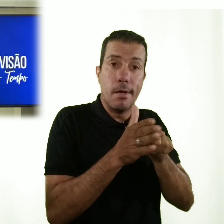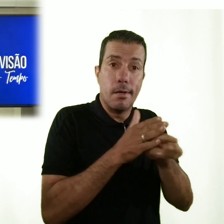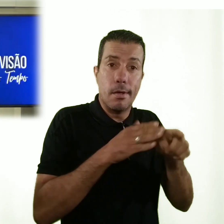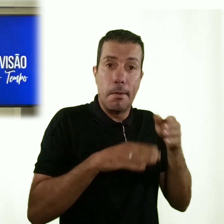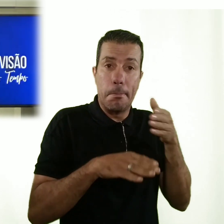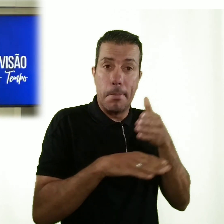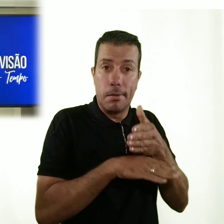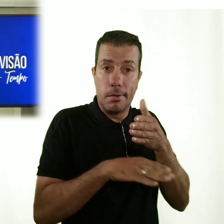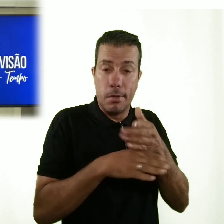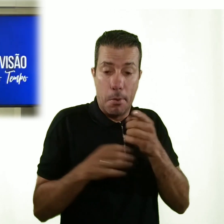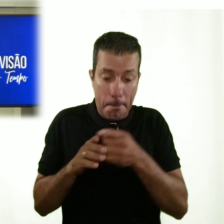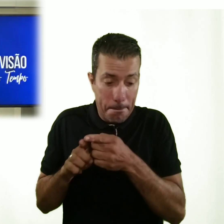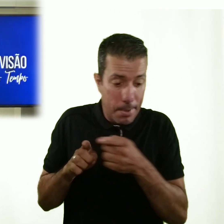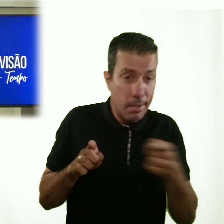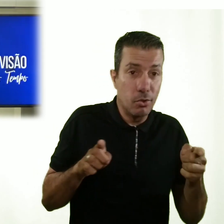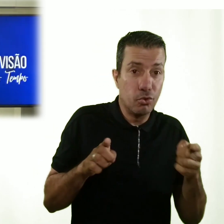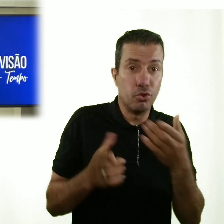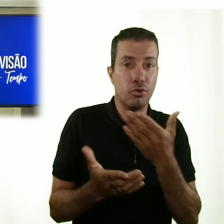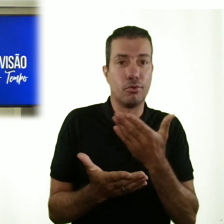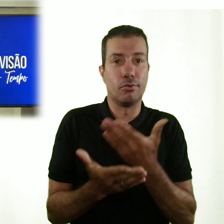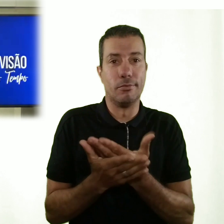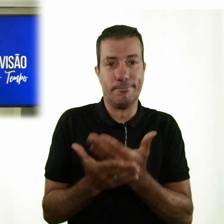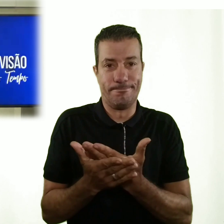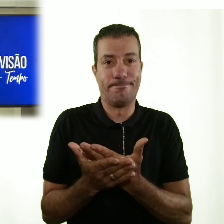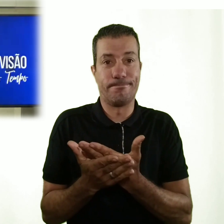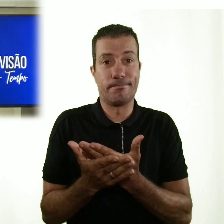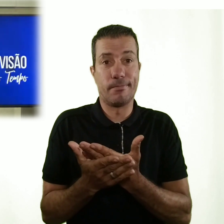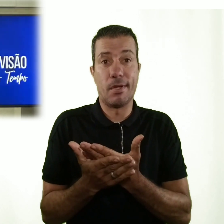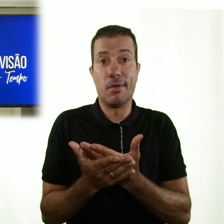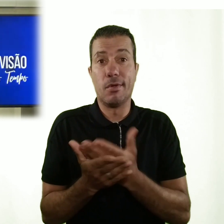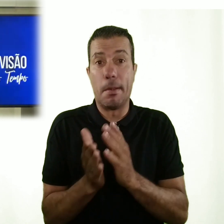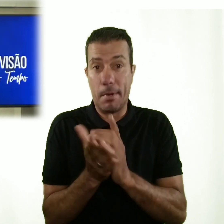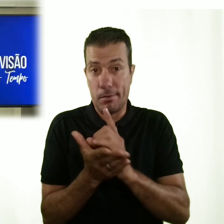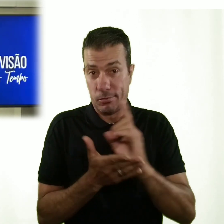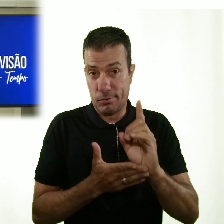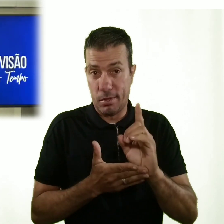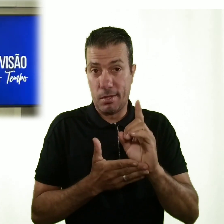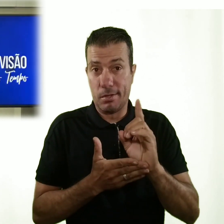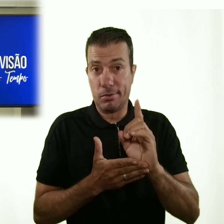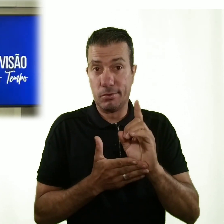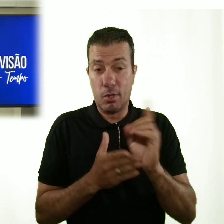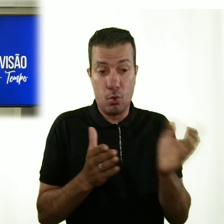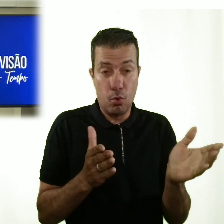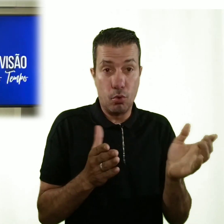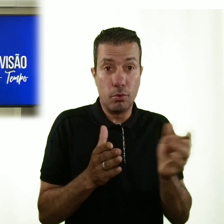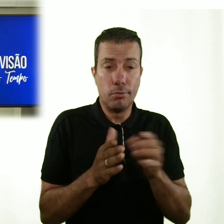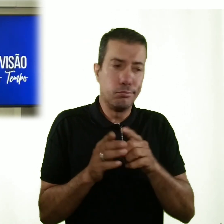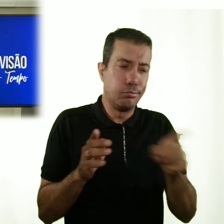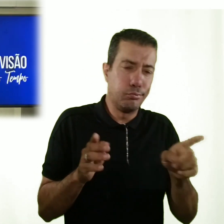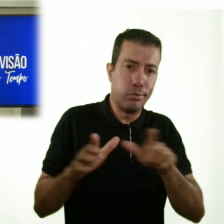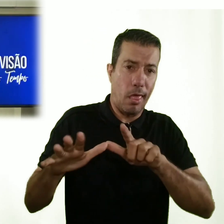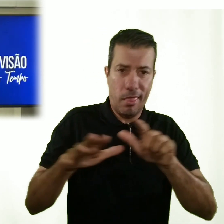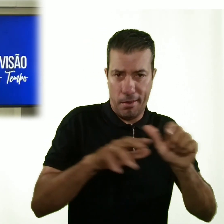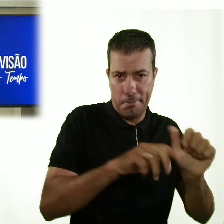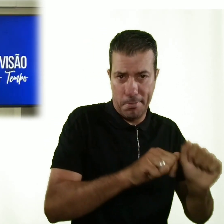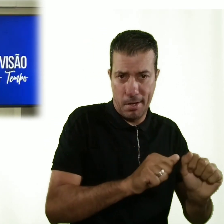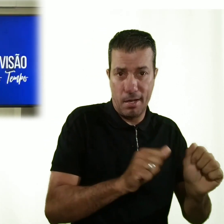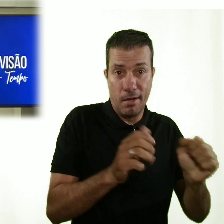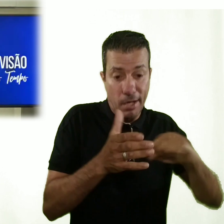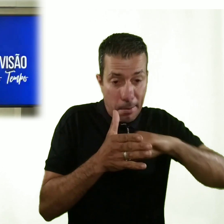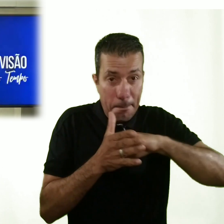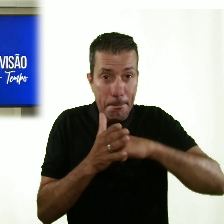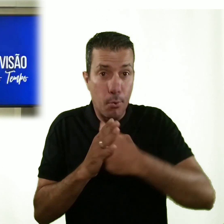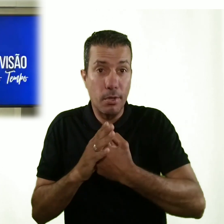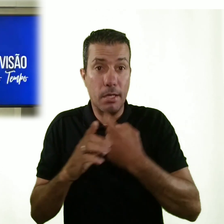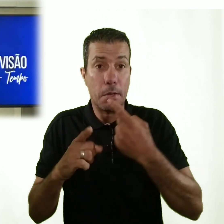aulas. No restante do período, esse grupo estará fechado e somente os administradores enviarão mensagens